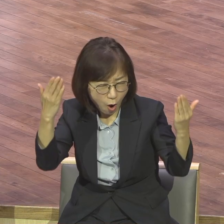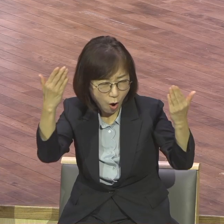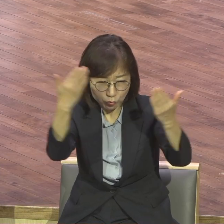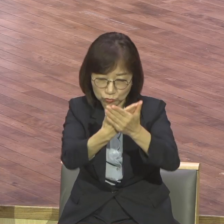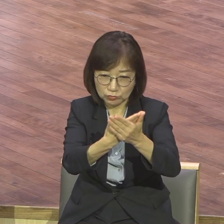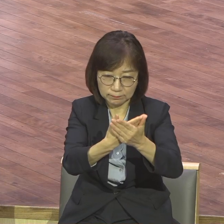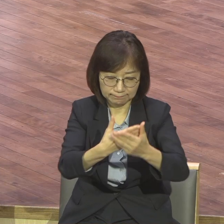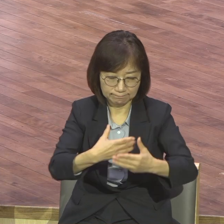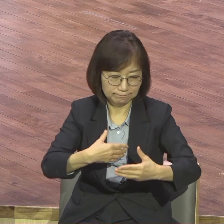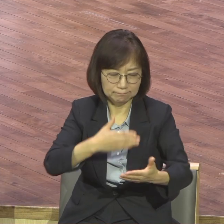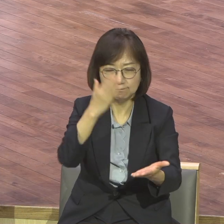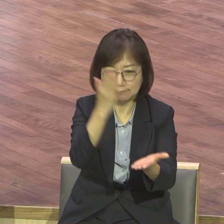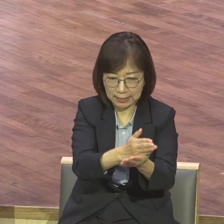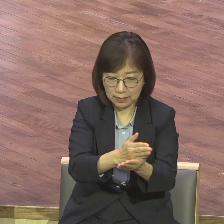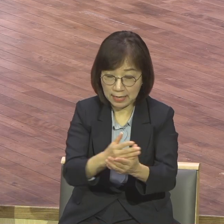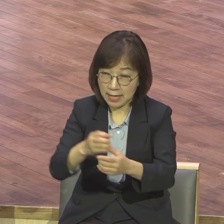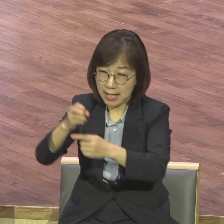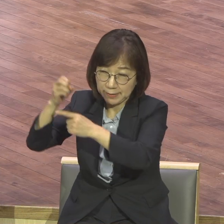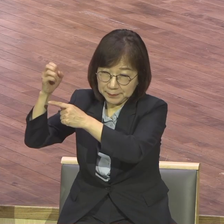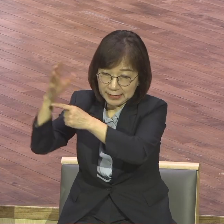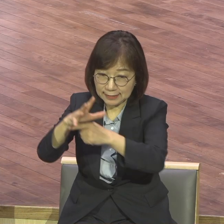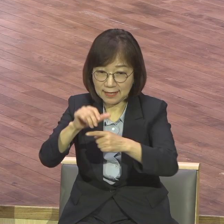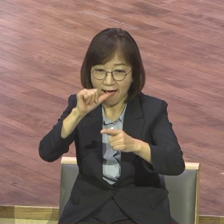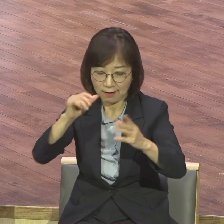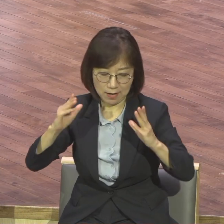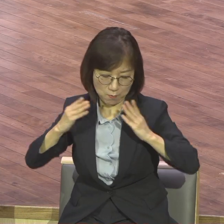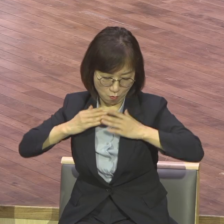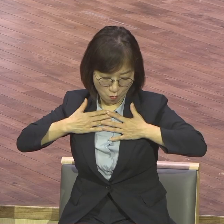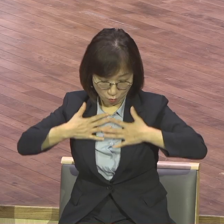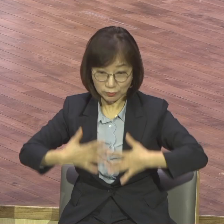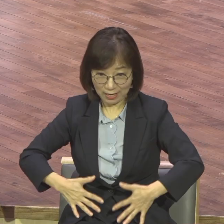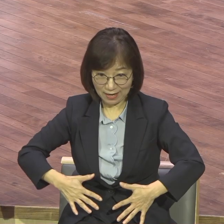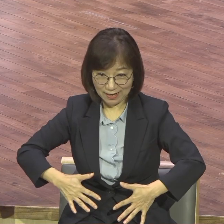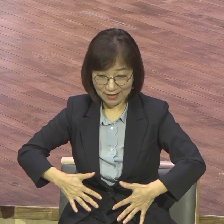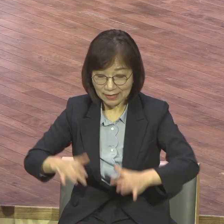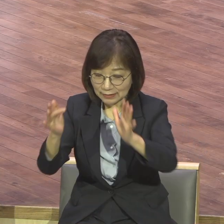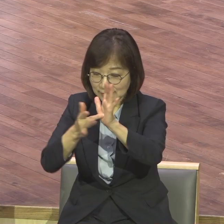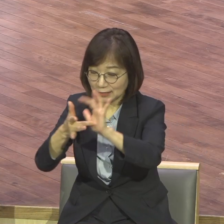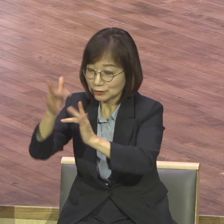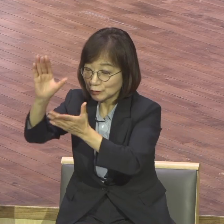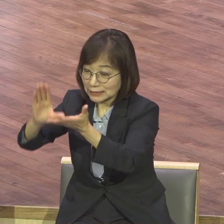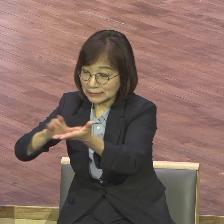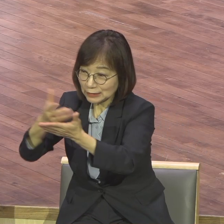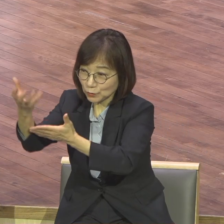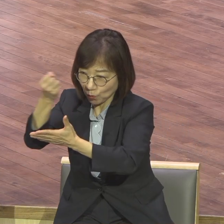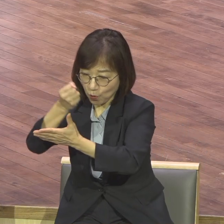갑옷을 입는 삶, 다시 말하면 예수 그리스도로 옷 입은 삶.